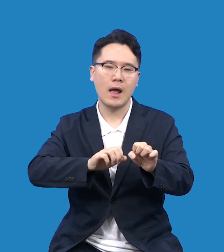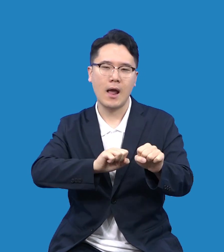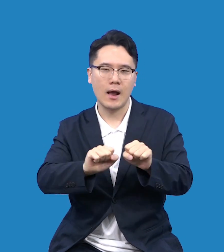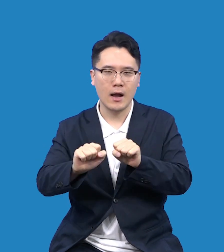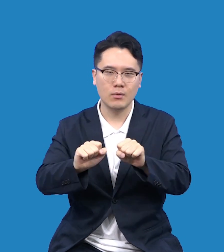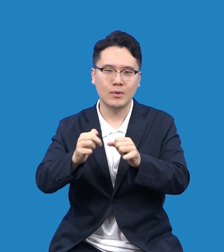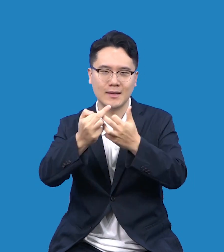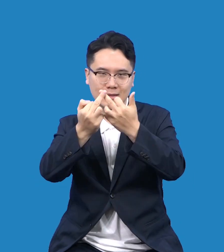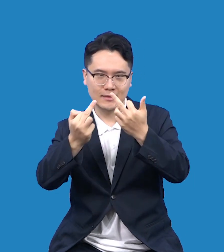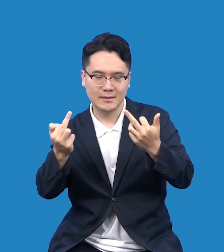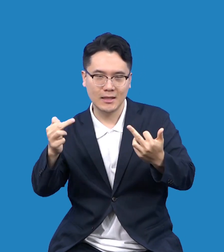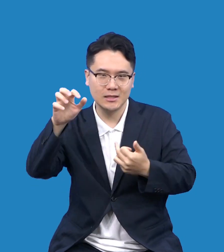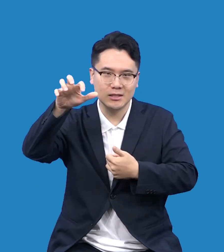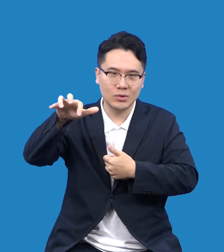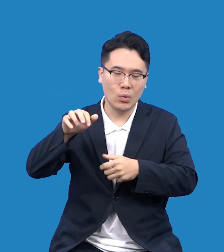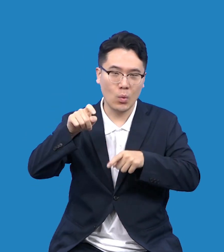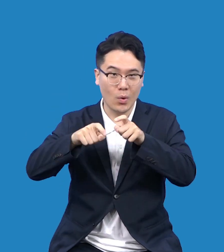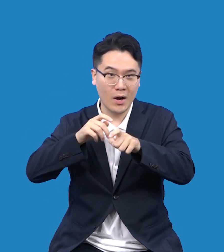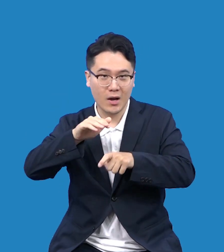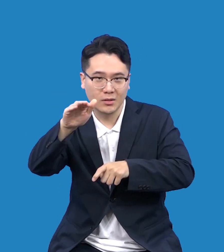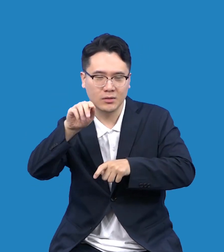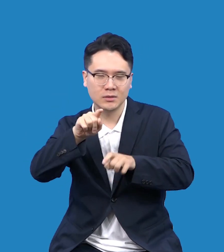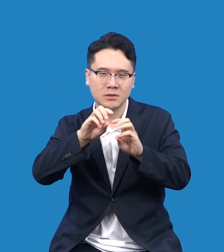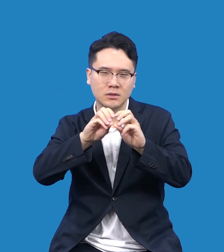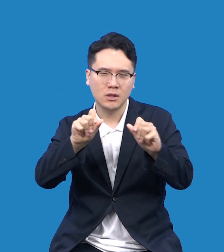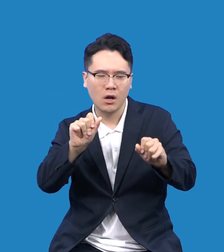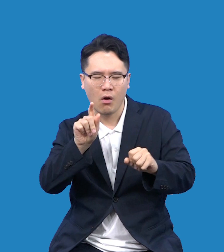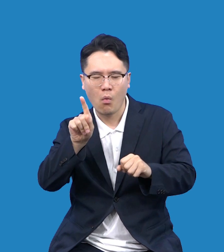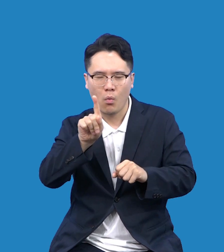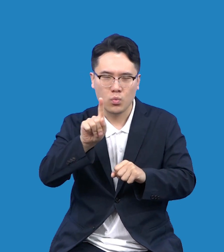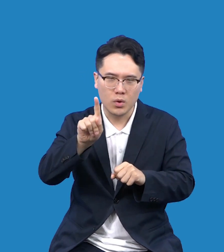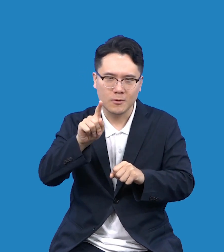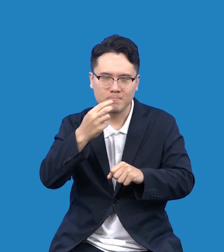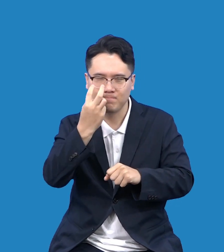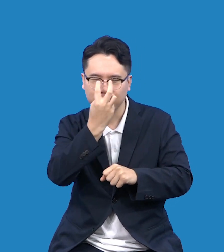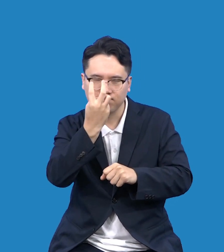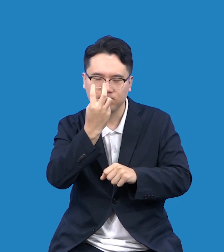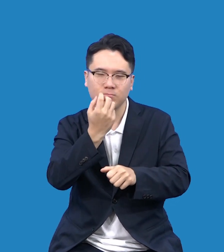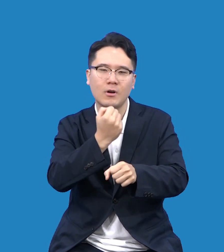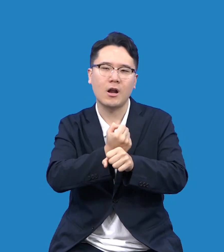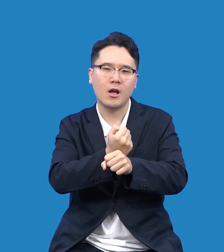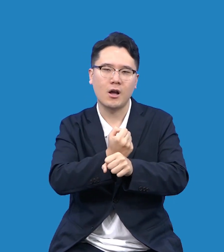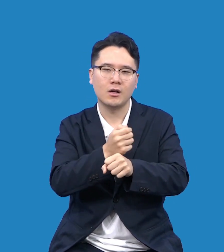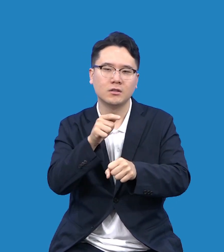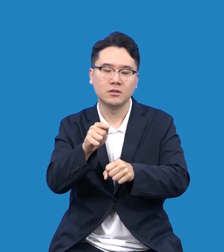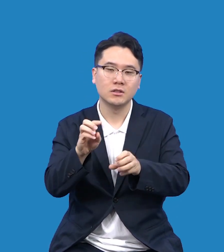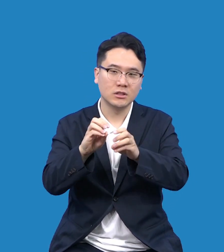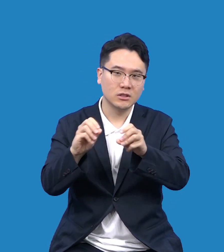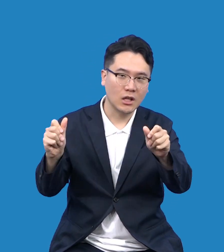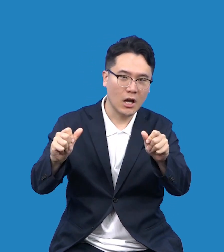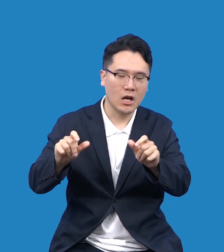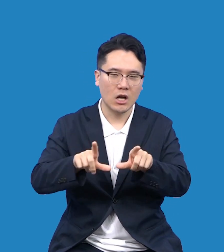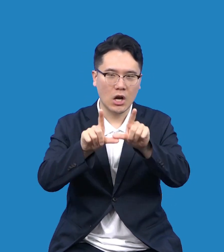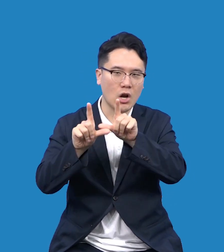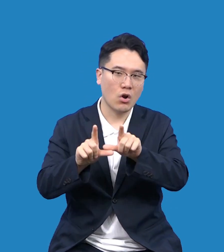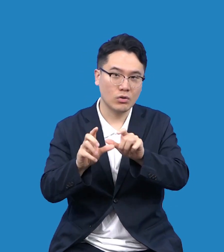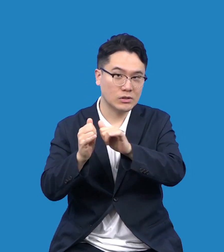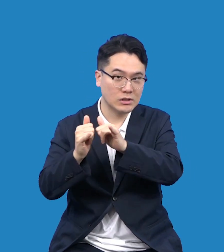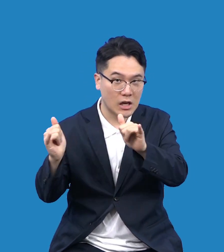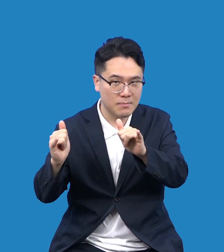산지로 올라가서 그 땅이 어떠한지 정탐하라. 곧 그 땅 거민이 강한지